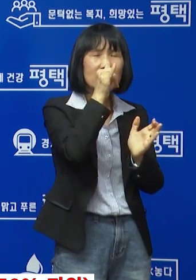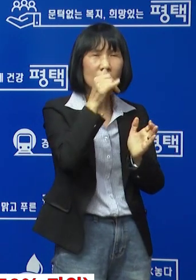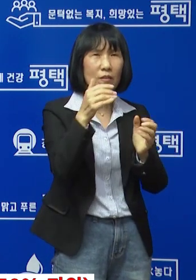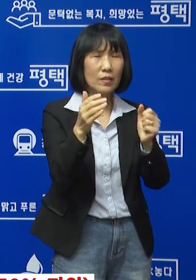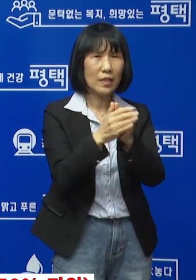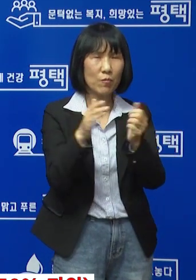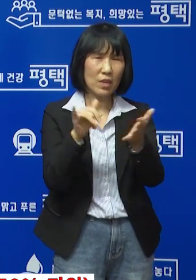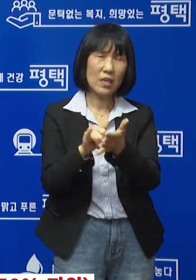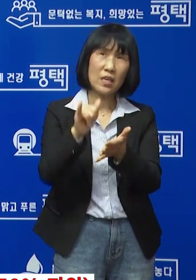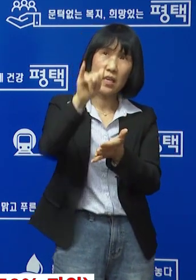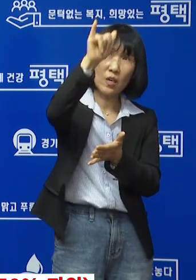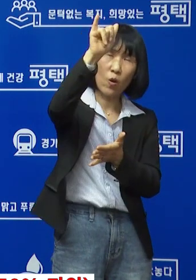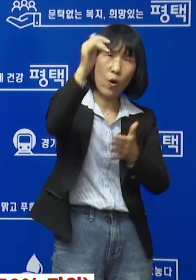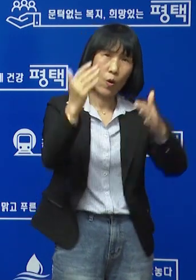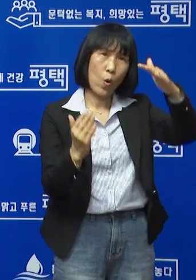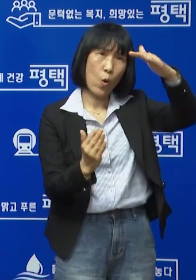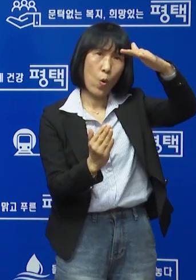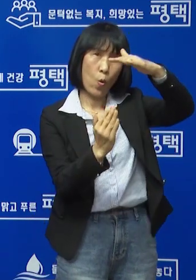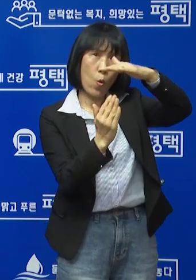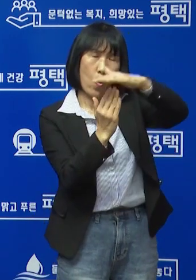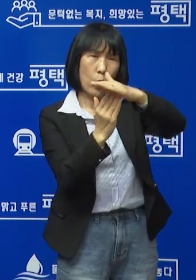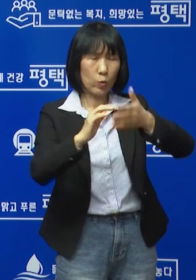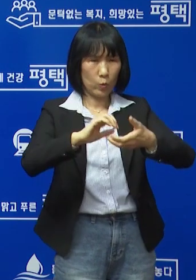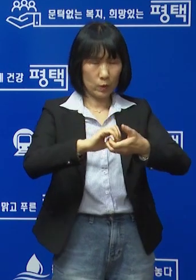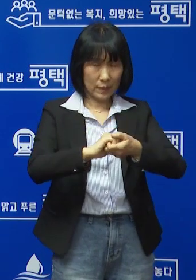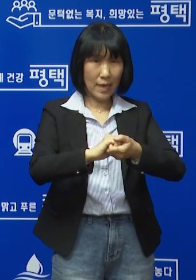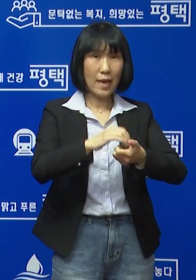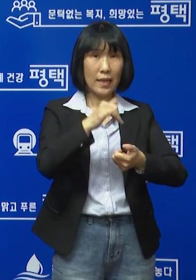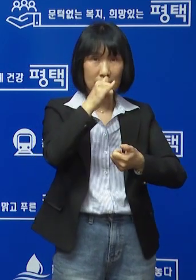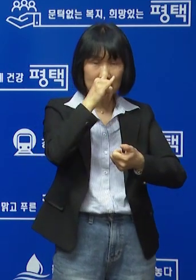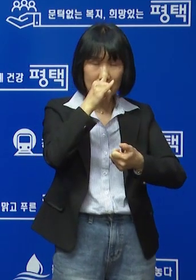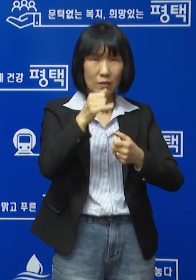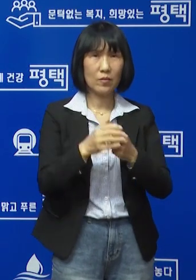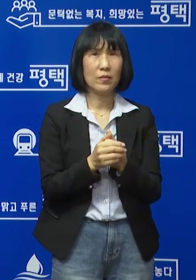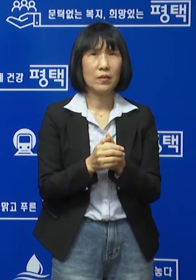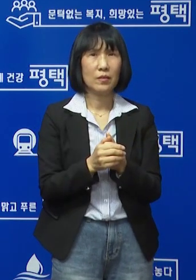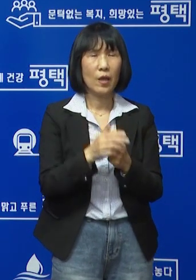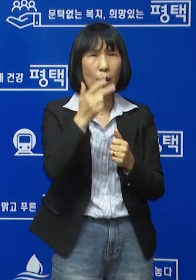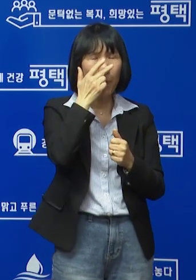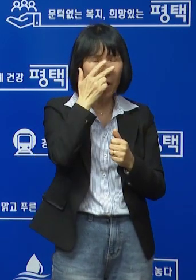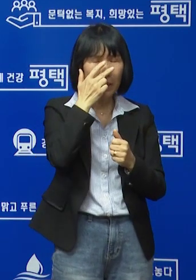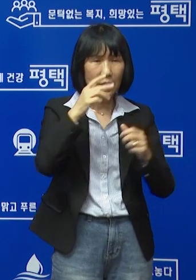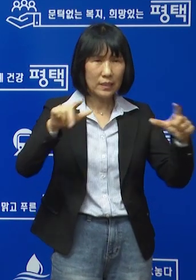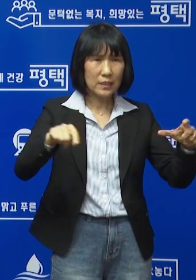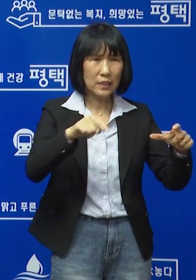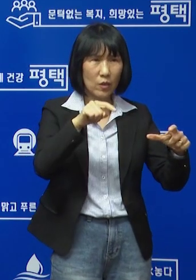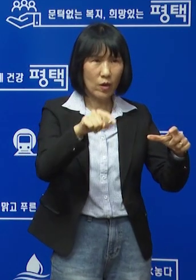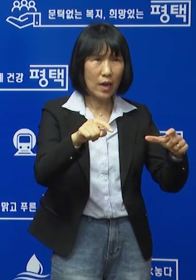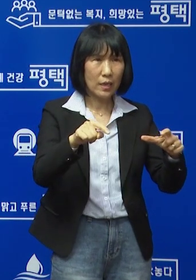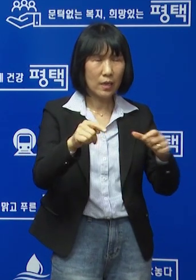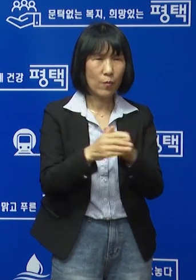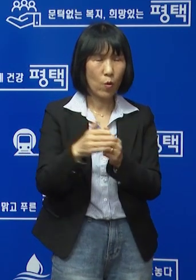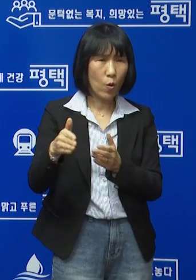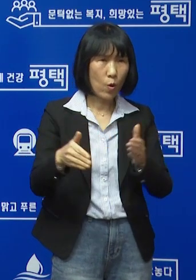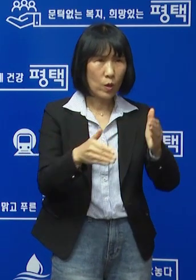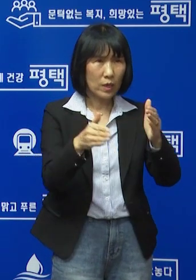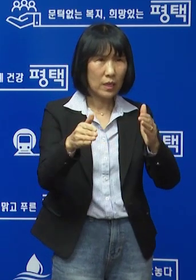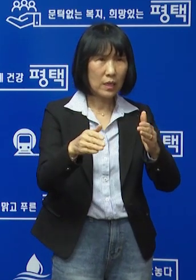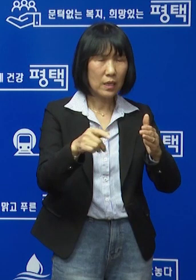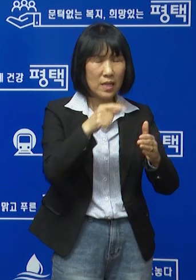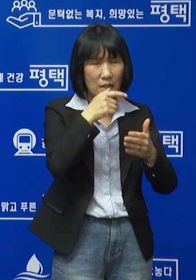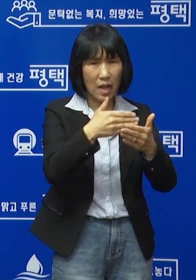금지구역이 있습니다. 다만 지금 현재 UAM의 항로는 기존에 저희 평택시에 있는 도로라든지 하천, 현재 전국적으로도